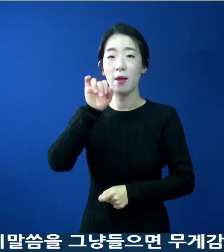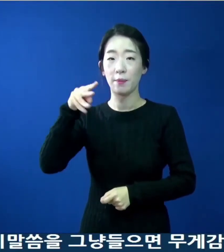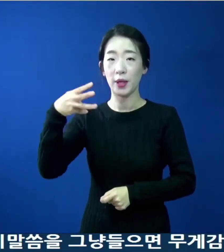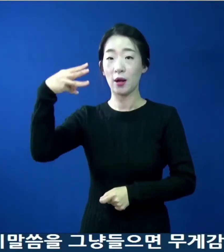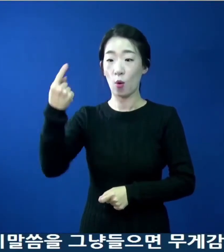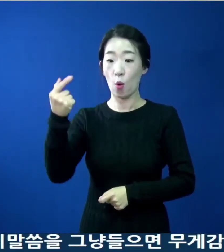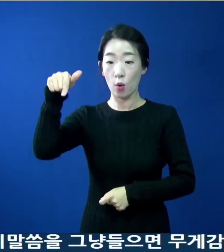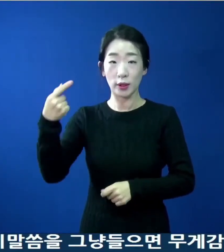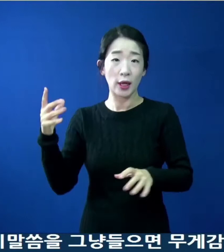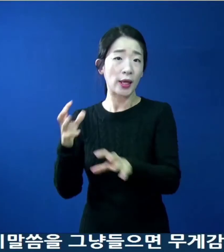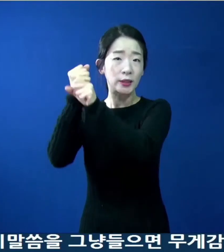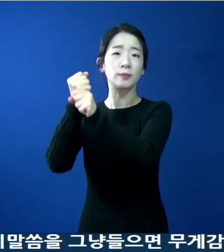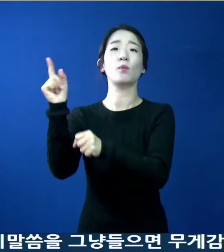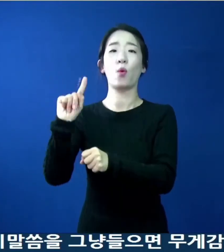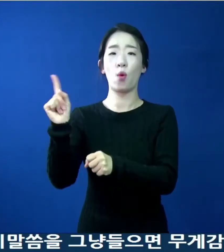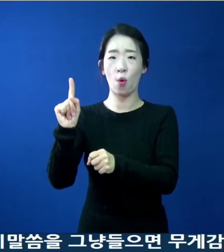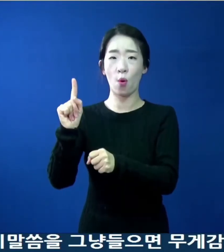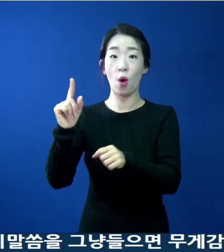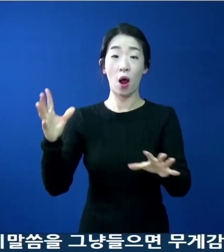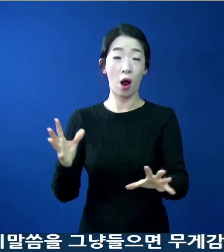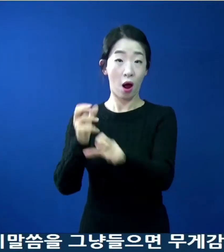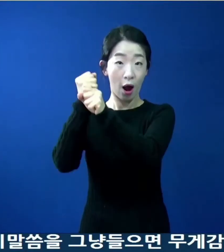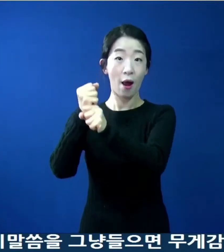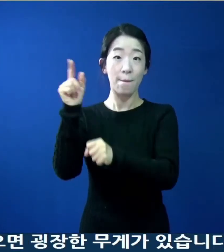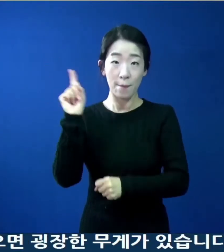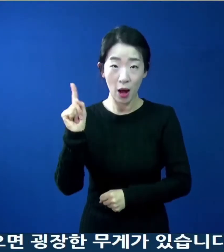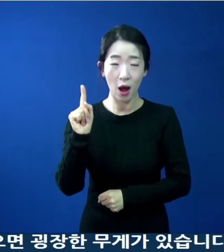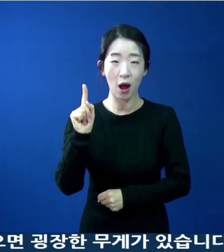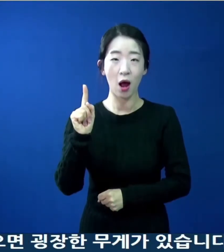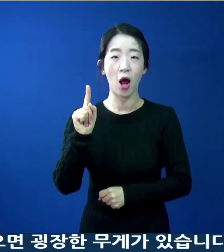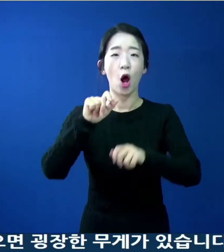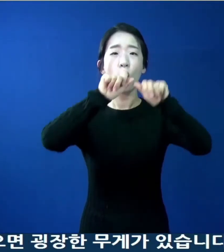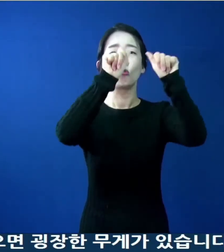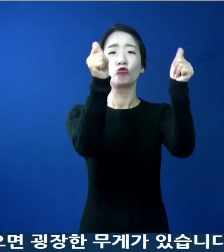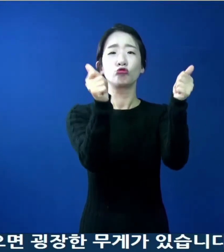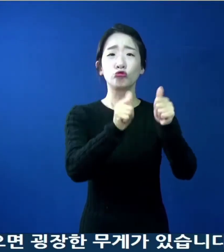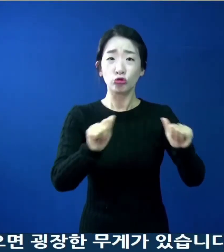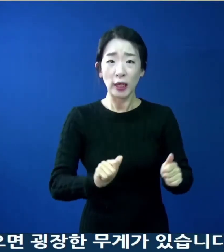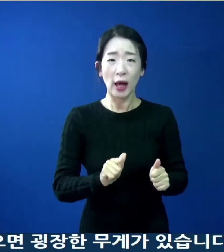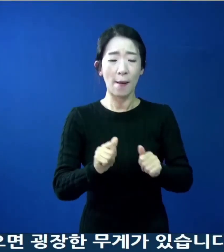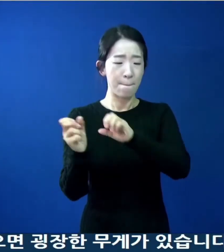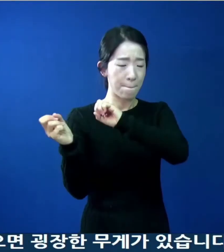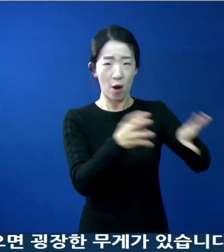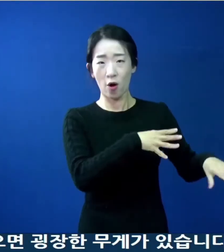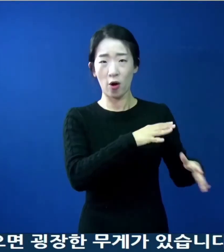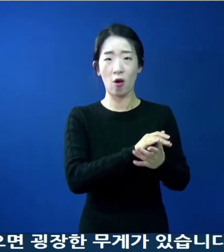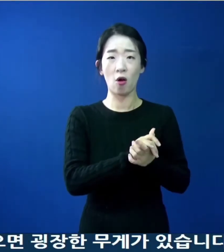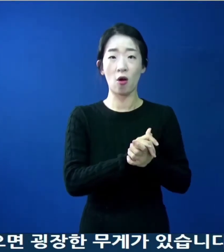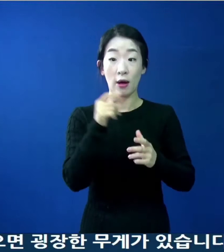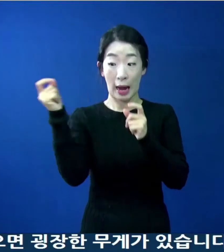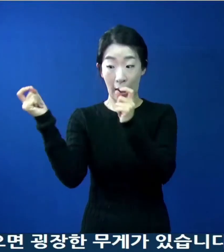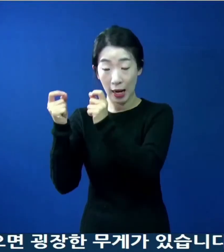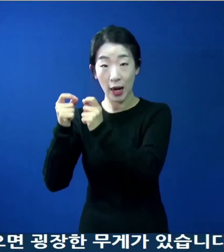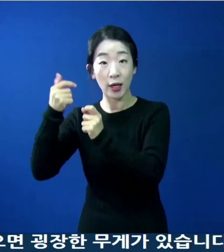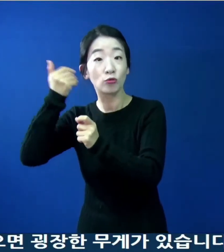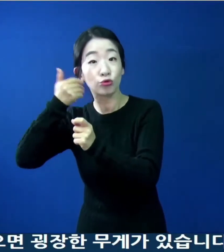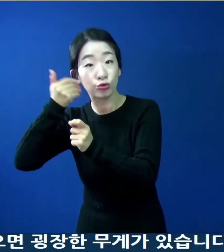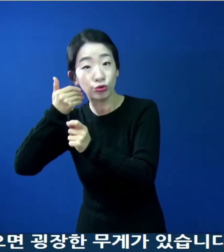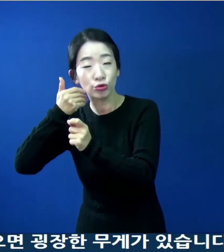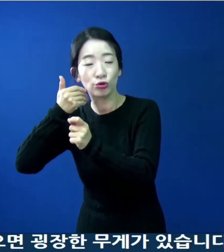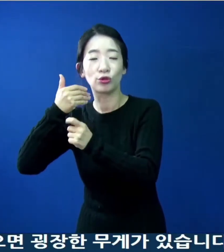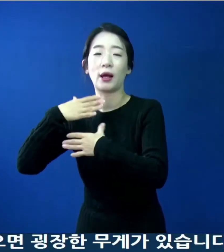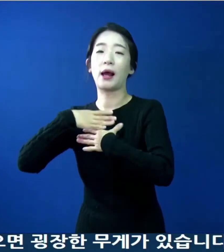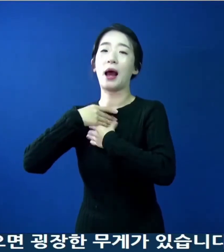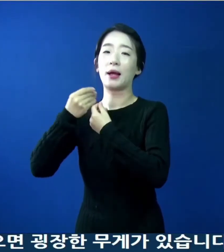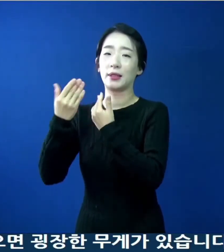무엇인지를 우리에게 가르쳐 주는데, 요약하면 우상 멀리하라는 겁니다. 그리고 가까이 할 건 뭐냐?